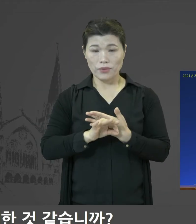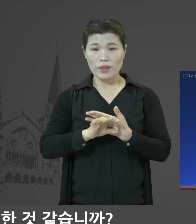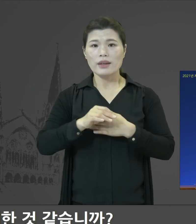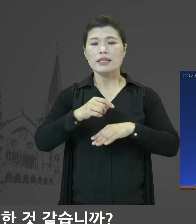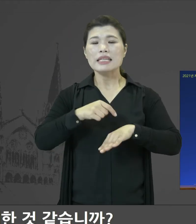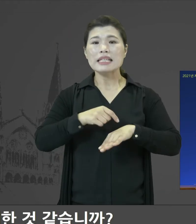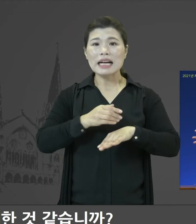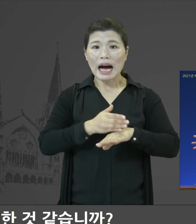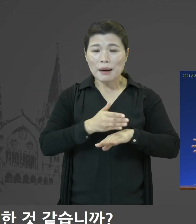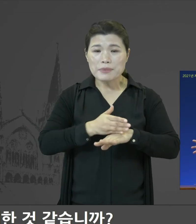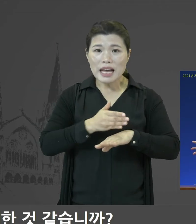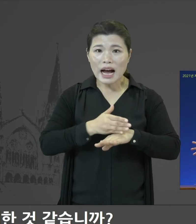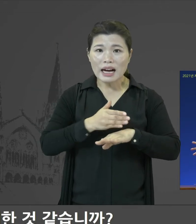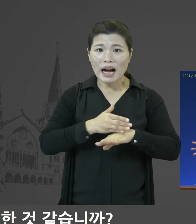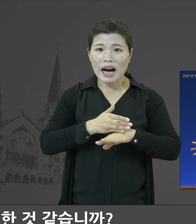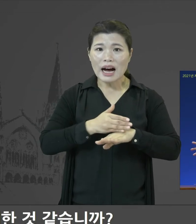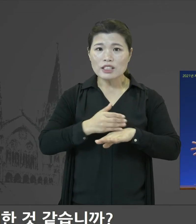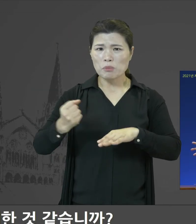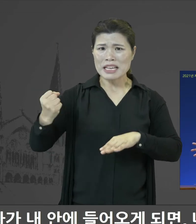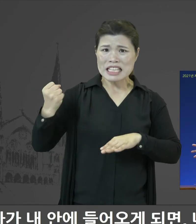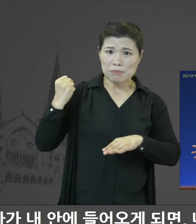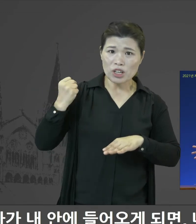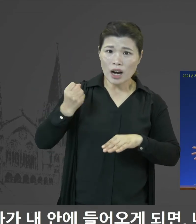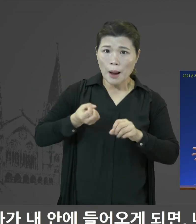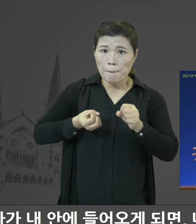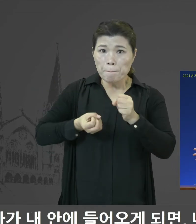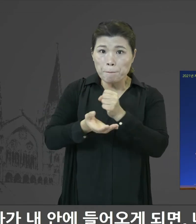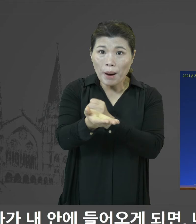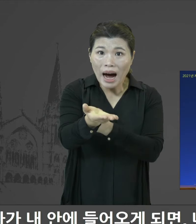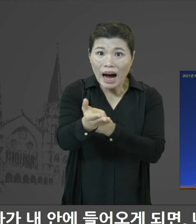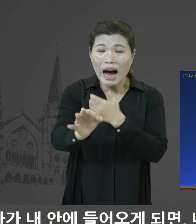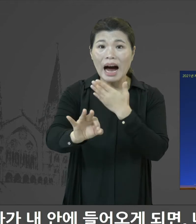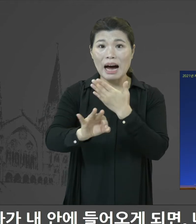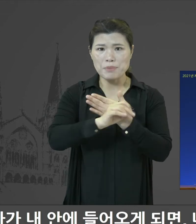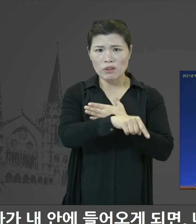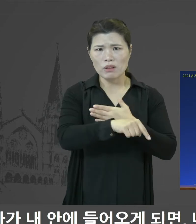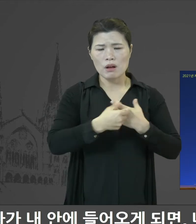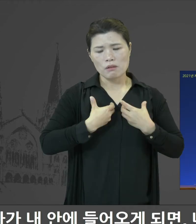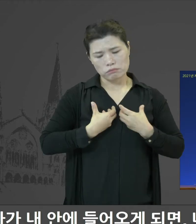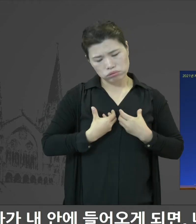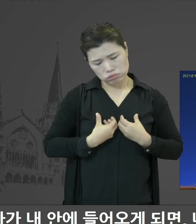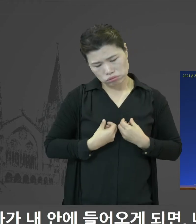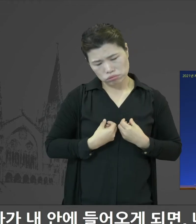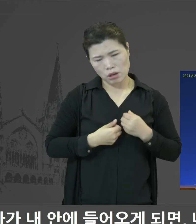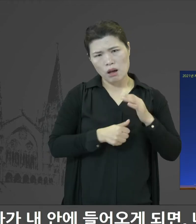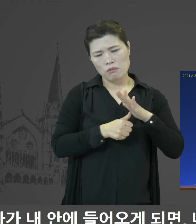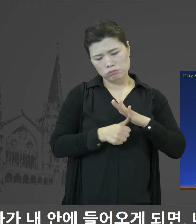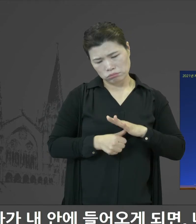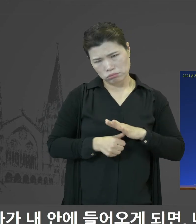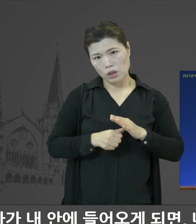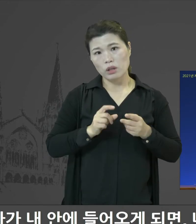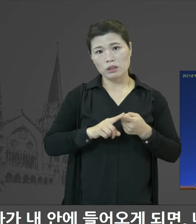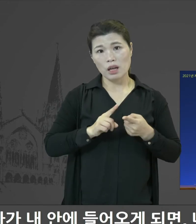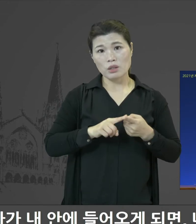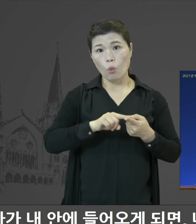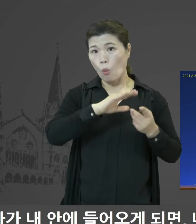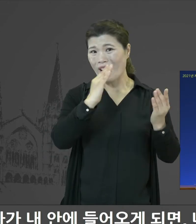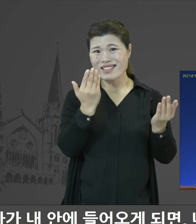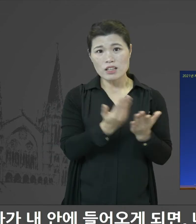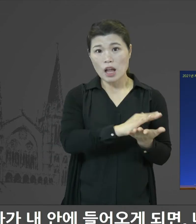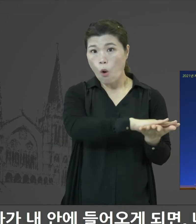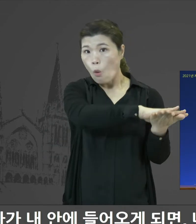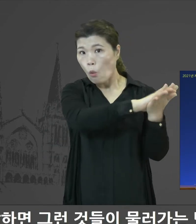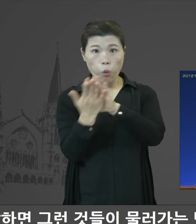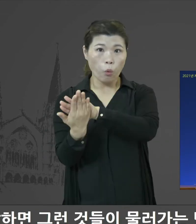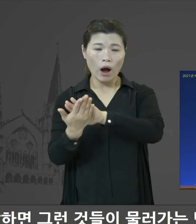그 감사가 영향을 발휘하기 시작하면 그런 것들이 물러가는 반전의 역사가 일어난다는